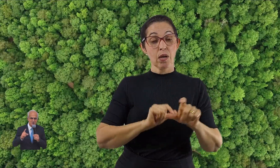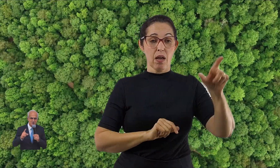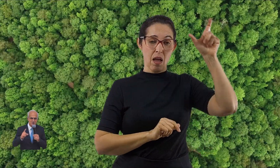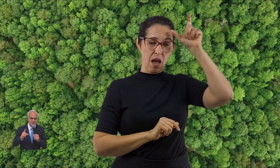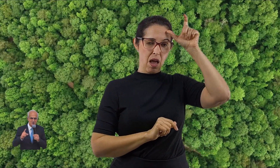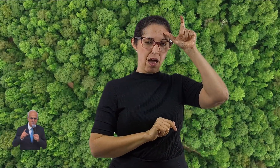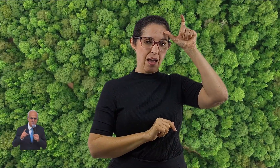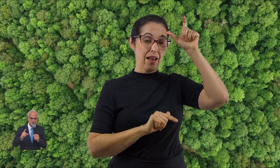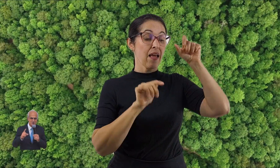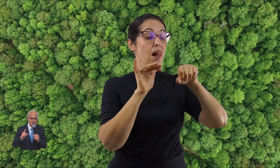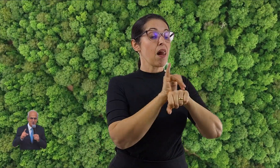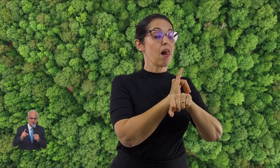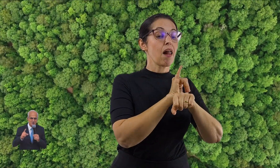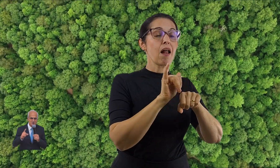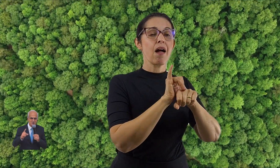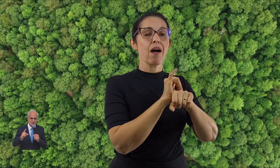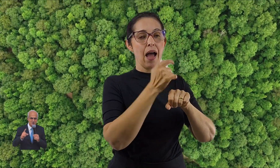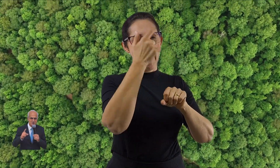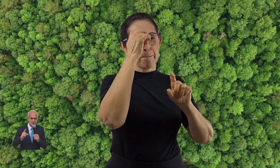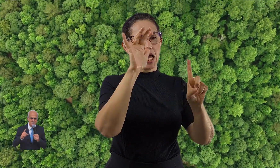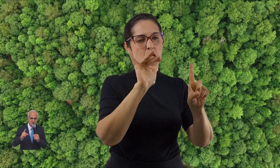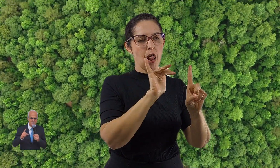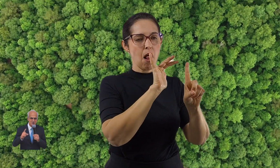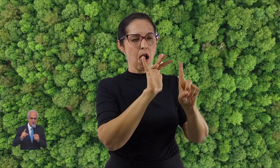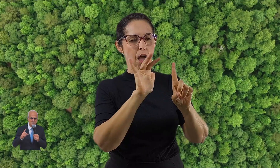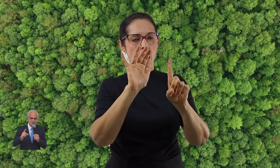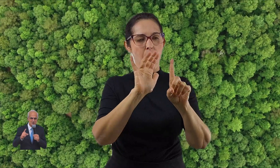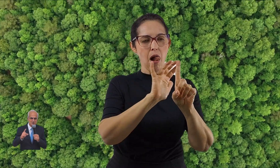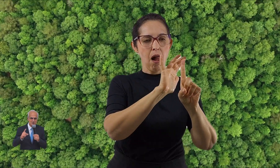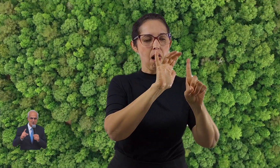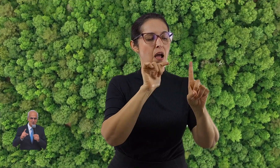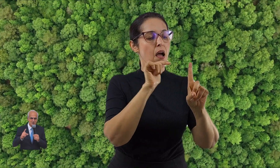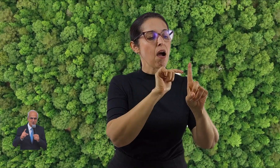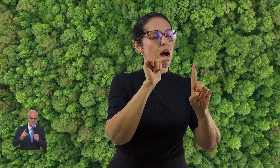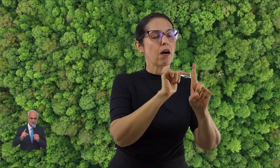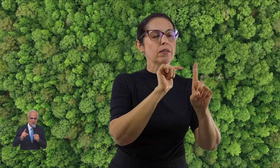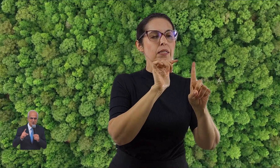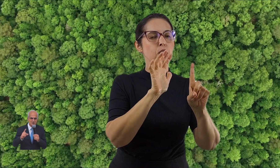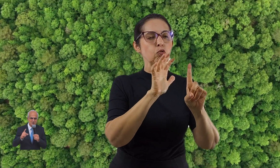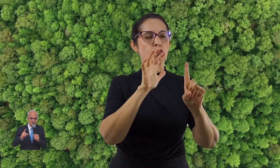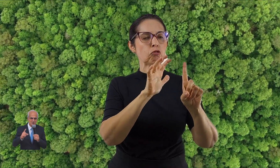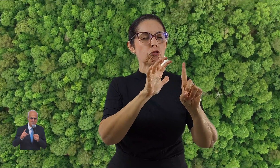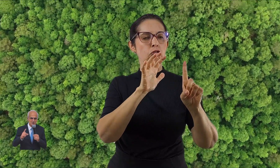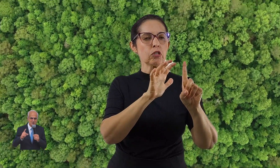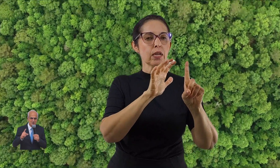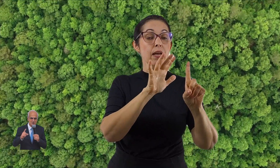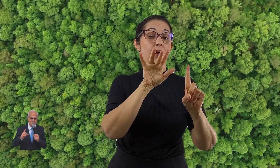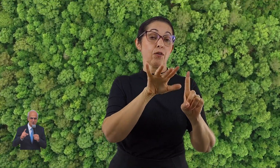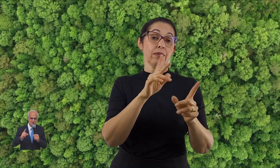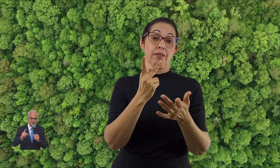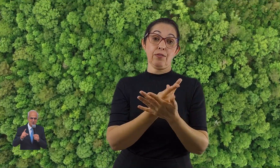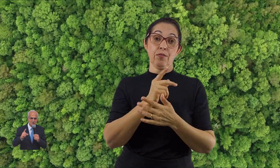Satanás trabalhar a mente do homem. E ele está fazendo isso, né? Ele inverte os valores, né? Aquilo que